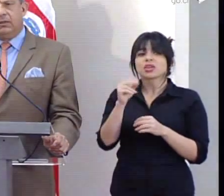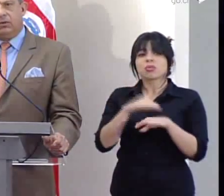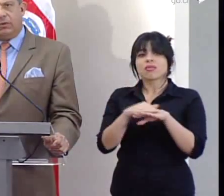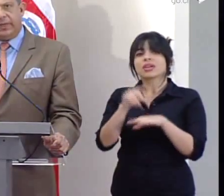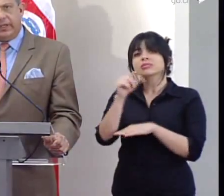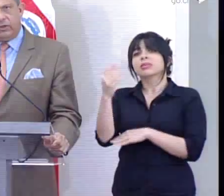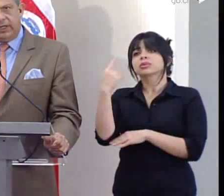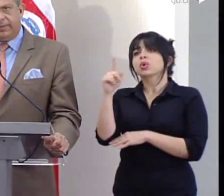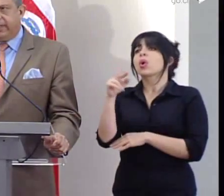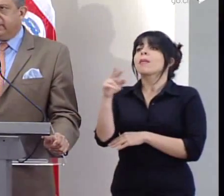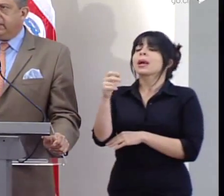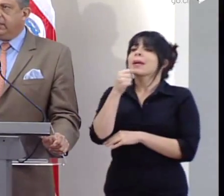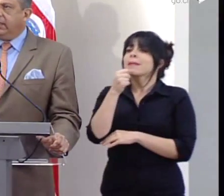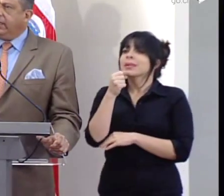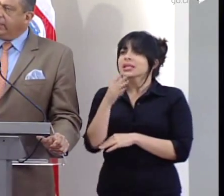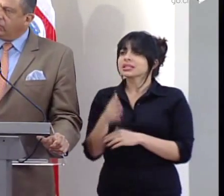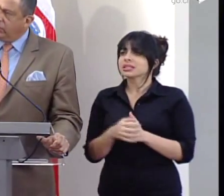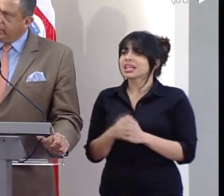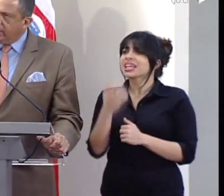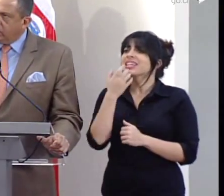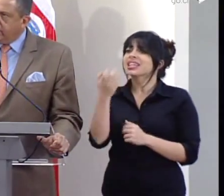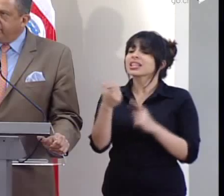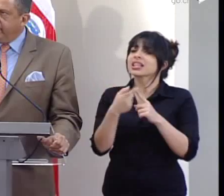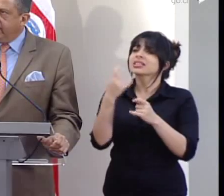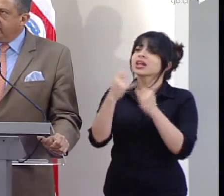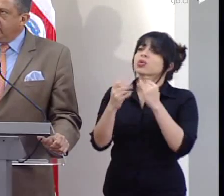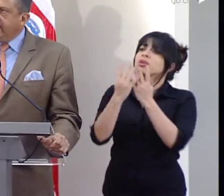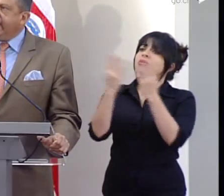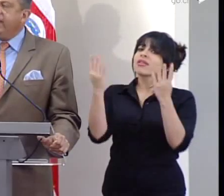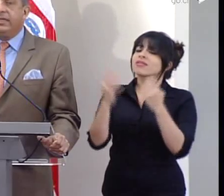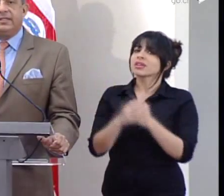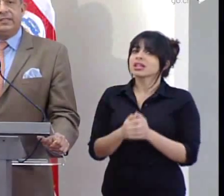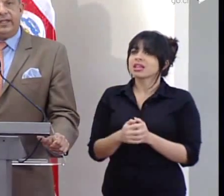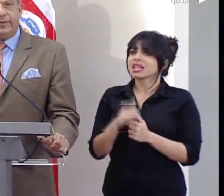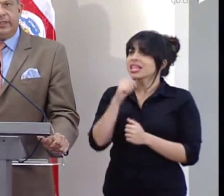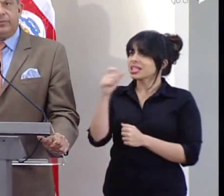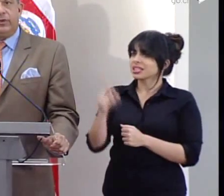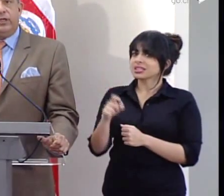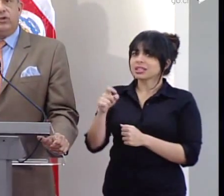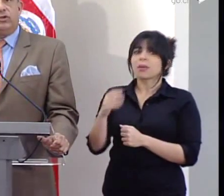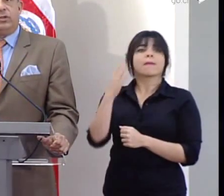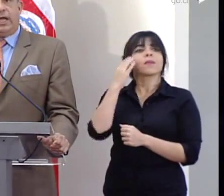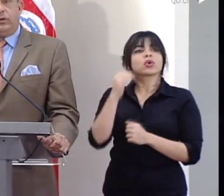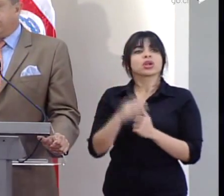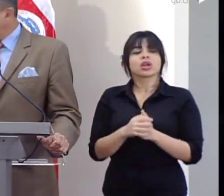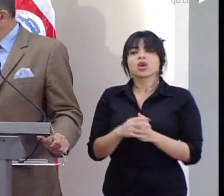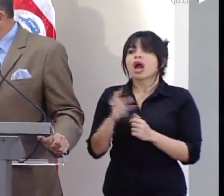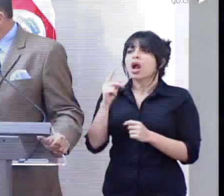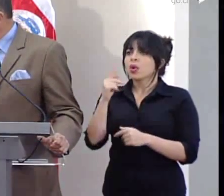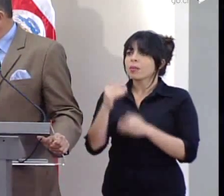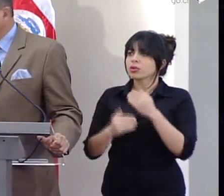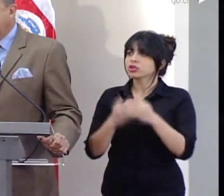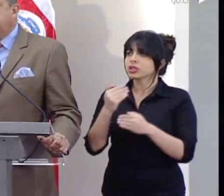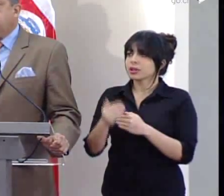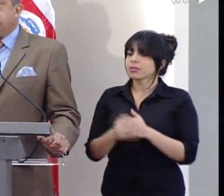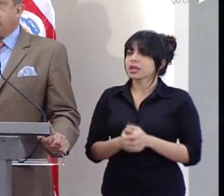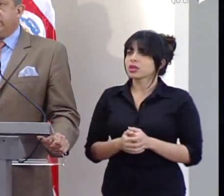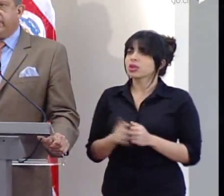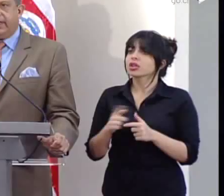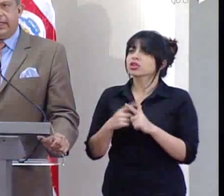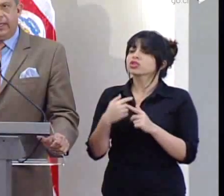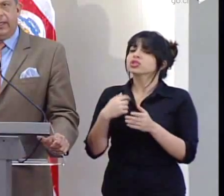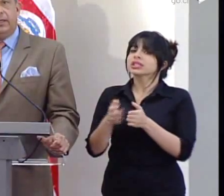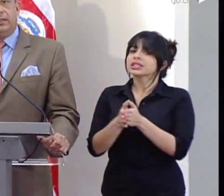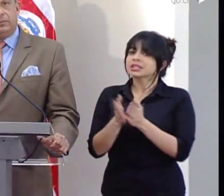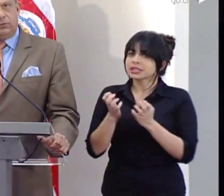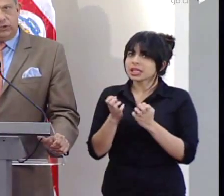pasada un compañero de la prensa gritó desde la última fila, innecesariamente, porque no hay un procedimiento. Entonces yo